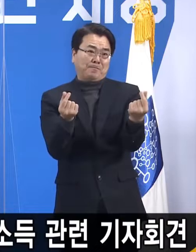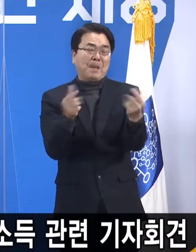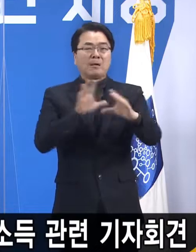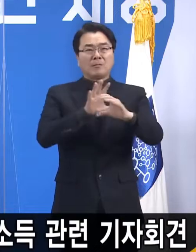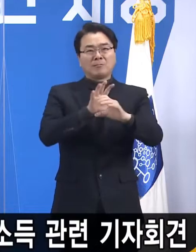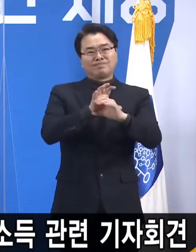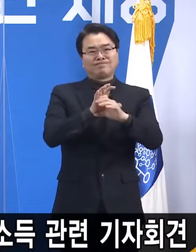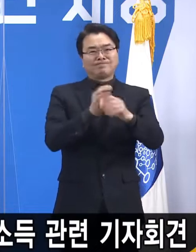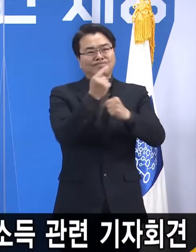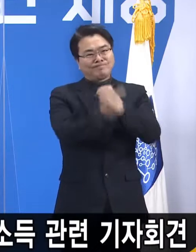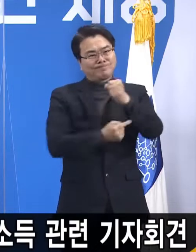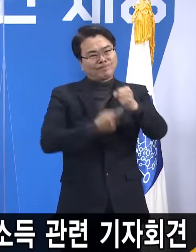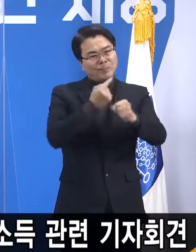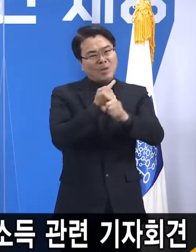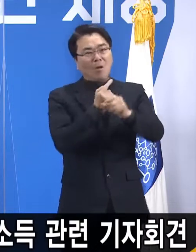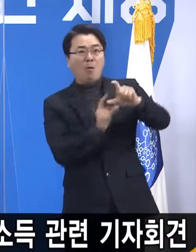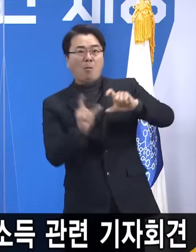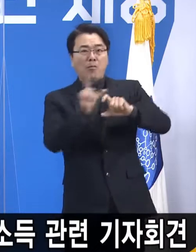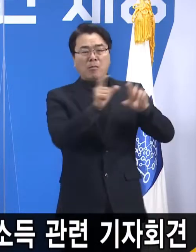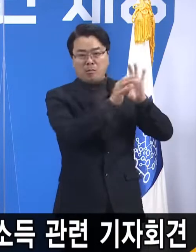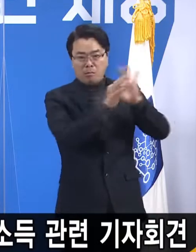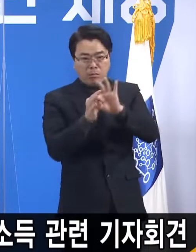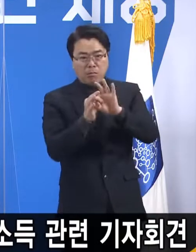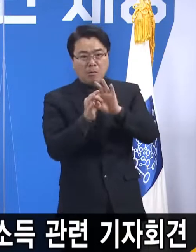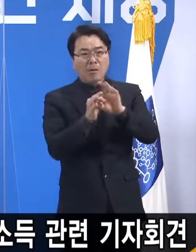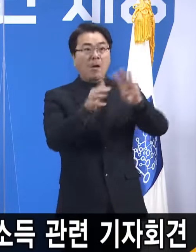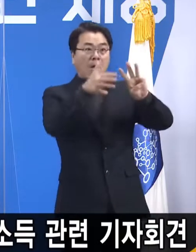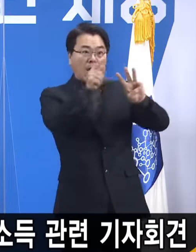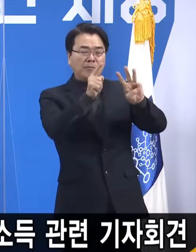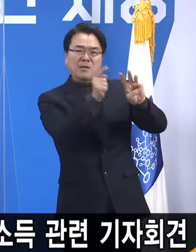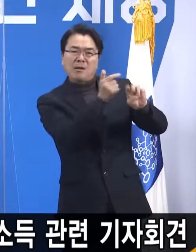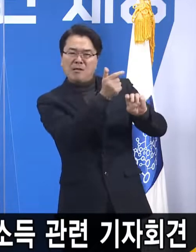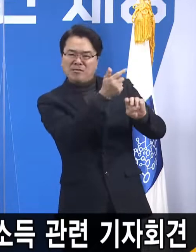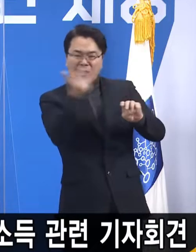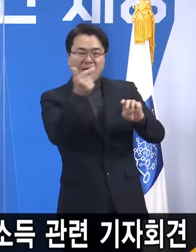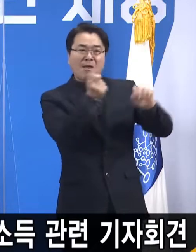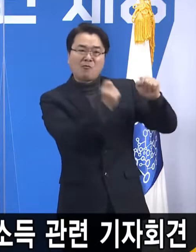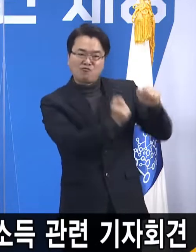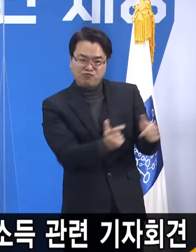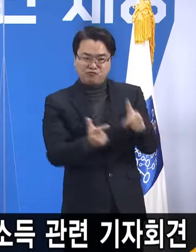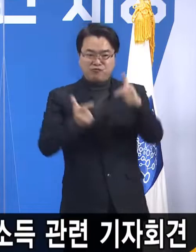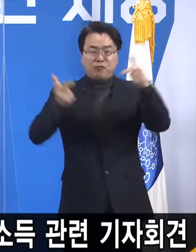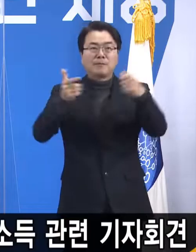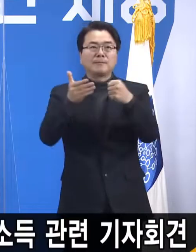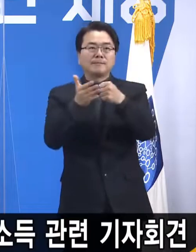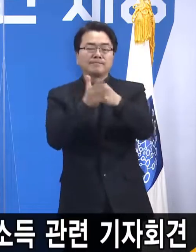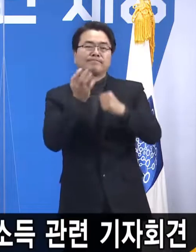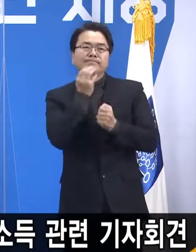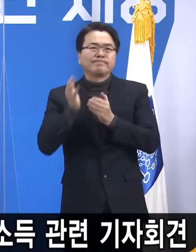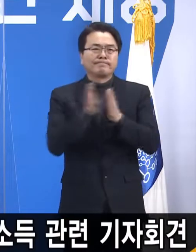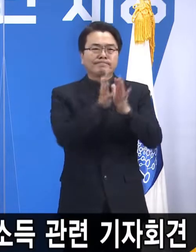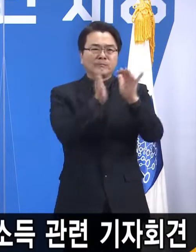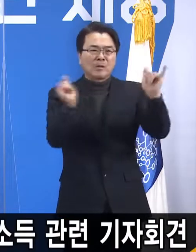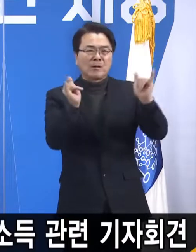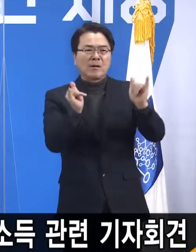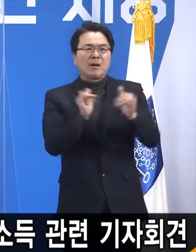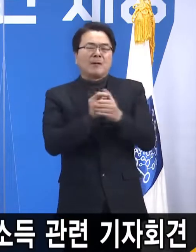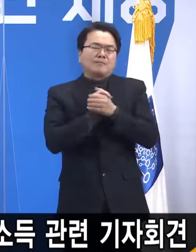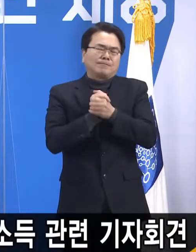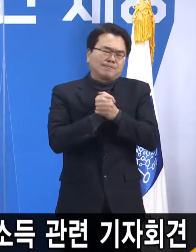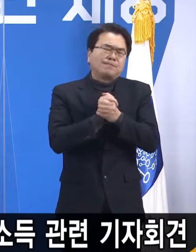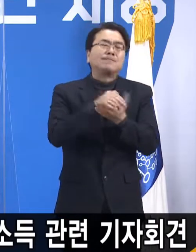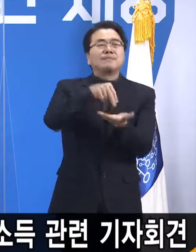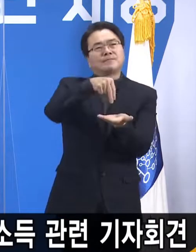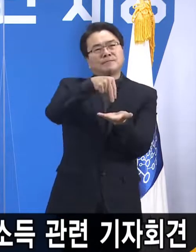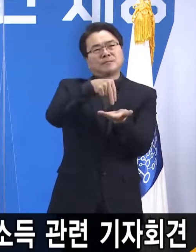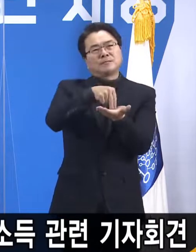코로나19가 해를 넘겨 계속되고 3차 감염 유행으로 우리 도민들께서는 절박한 상황으로 내몰리고